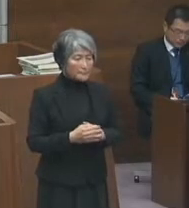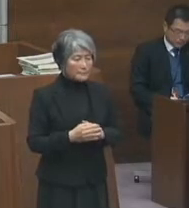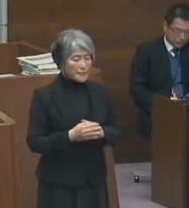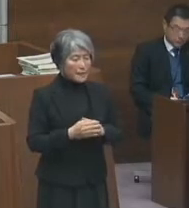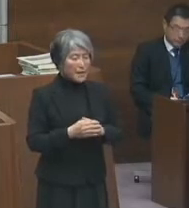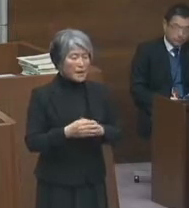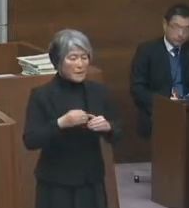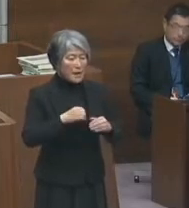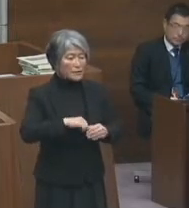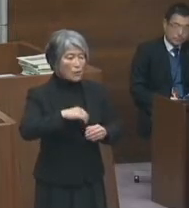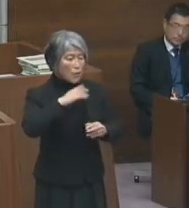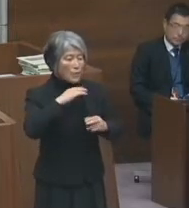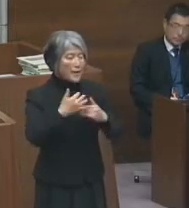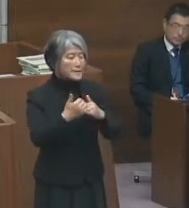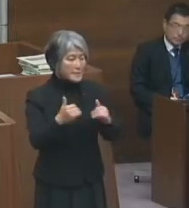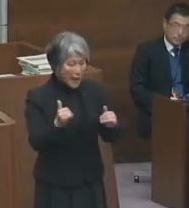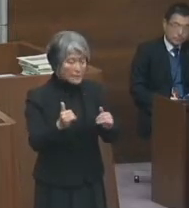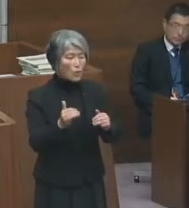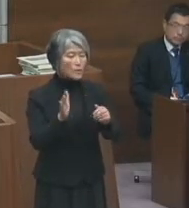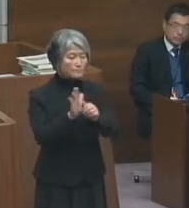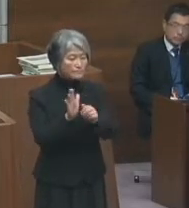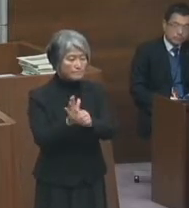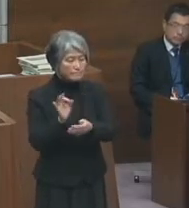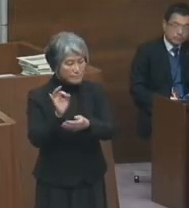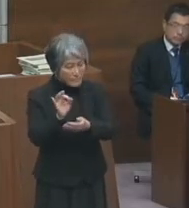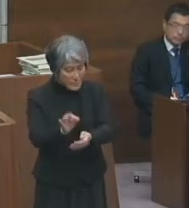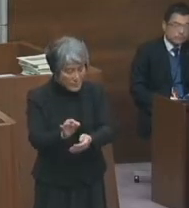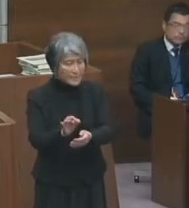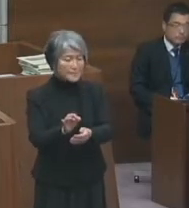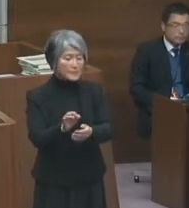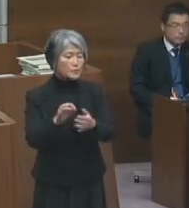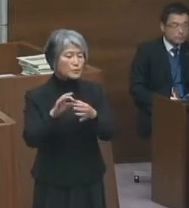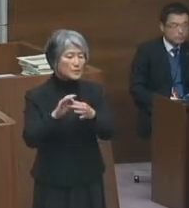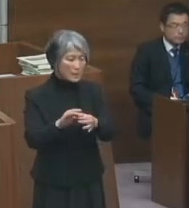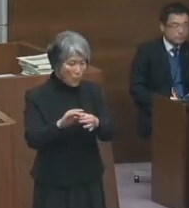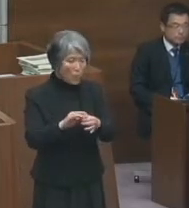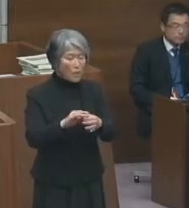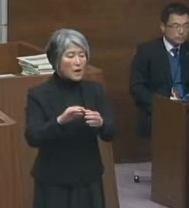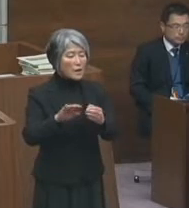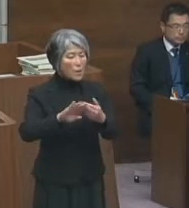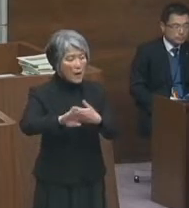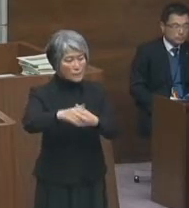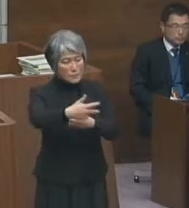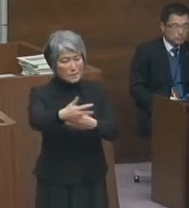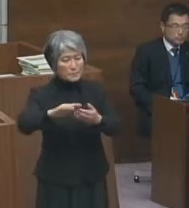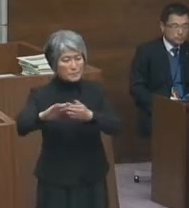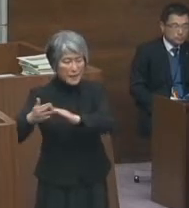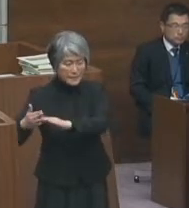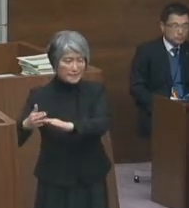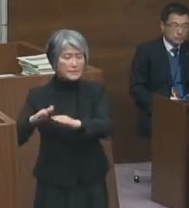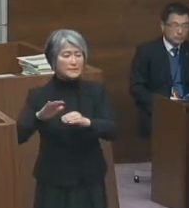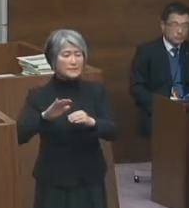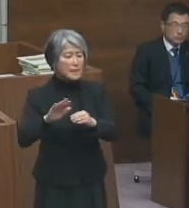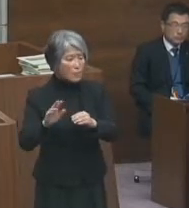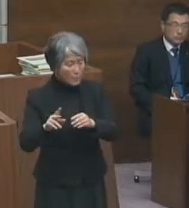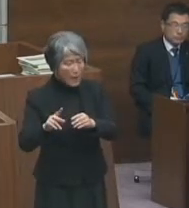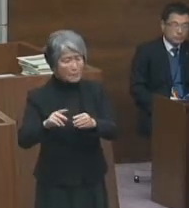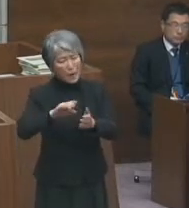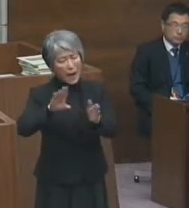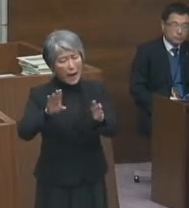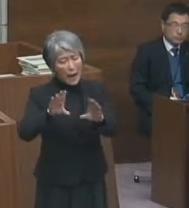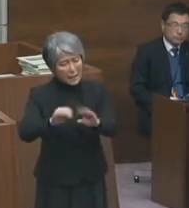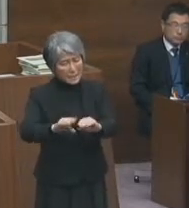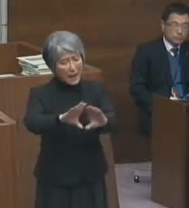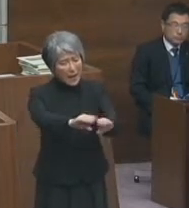止や縮小に向かう自治体も見受けられる中、本市では高齢者ご本人の安否確認を兼ねた見守